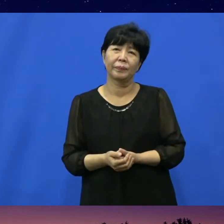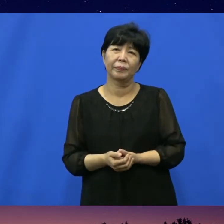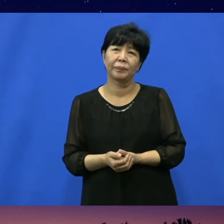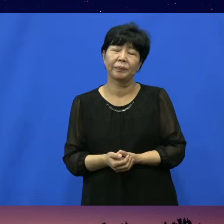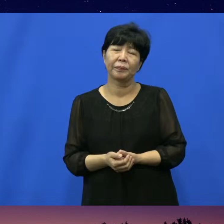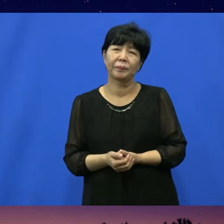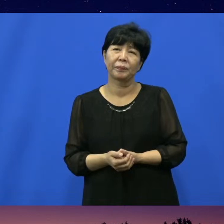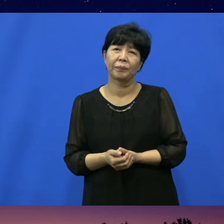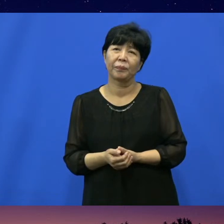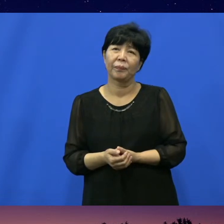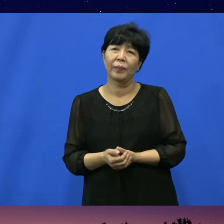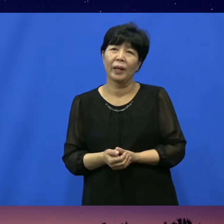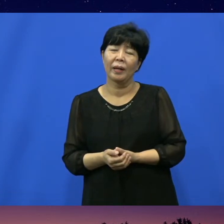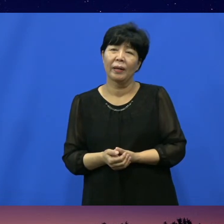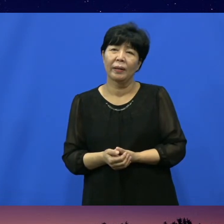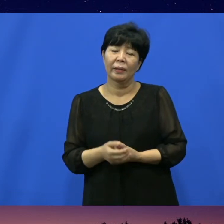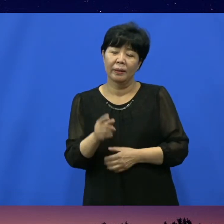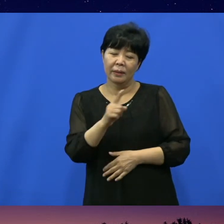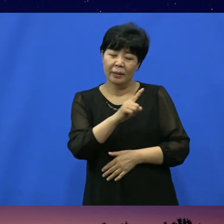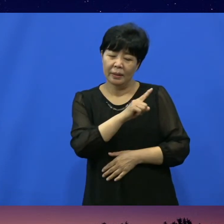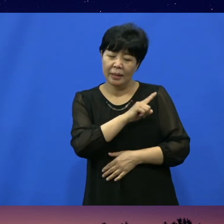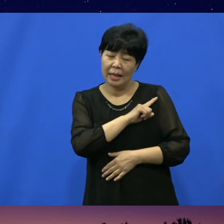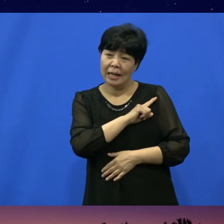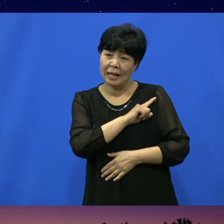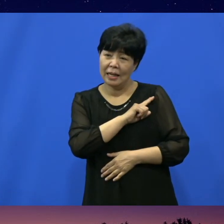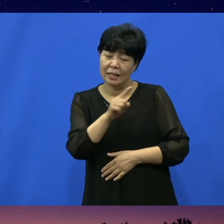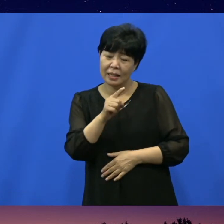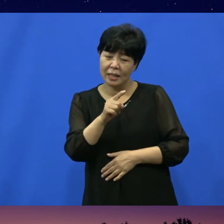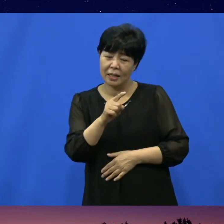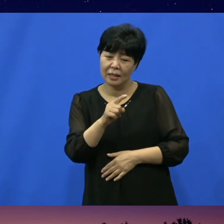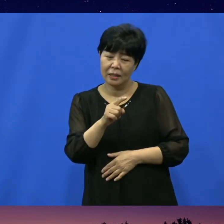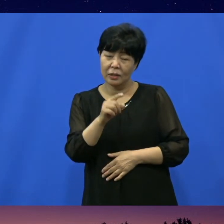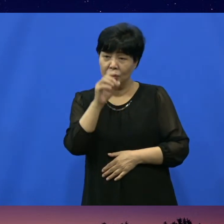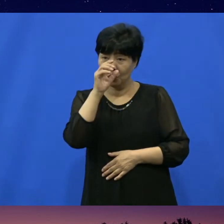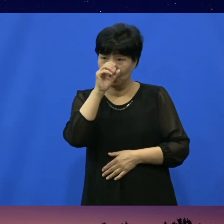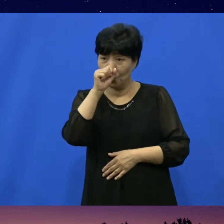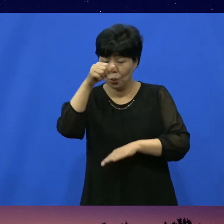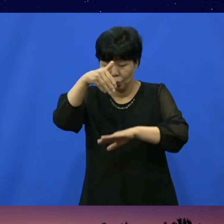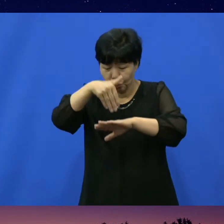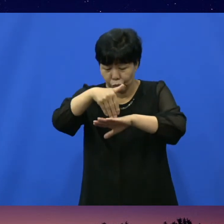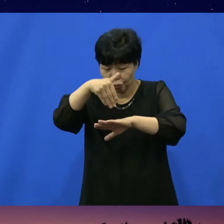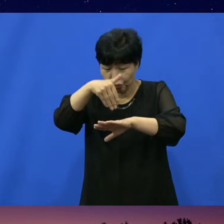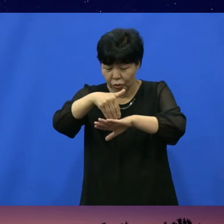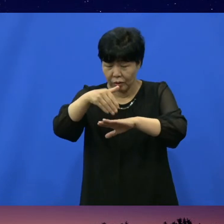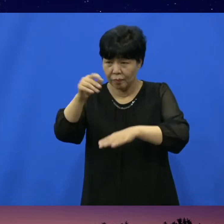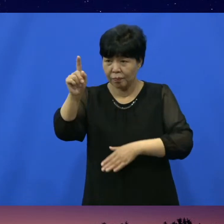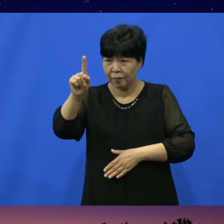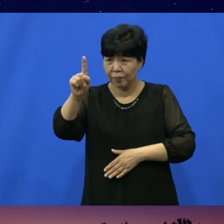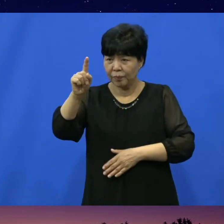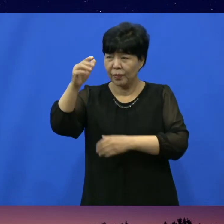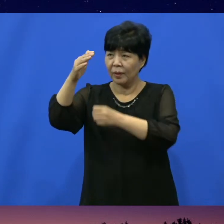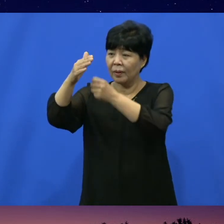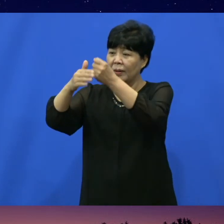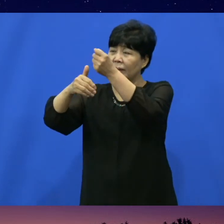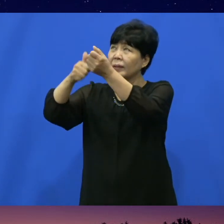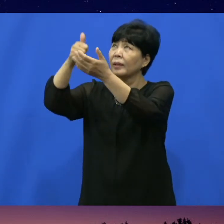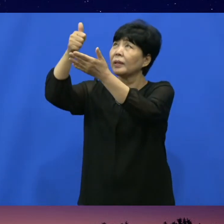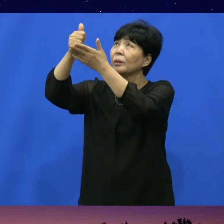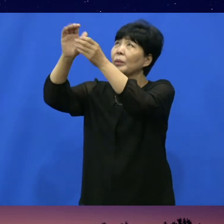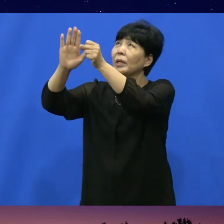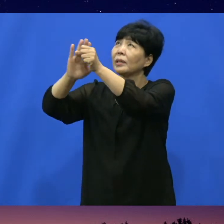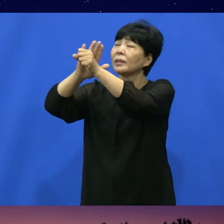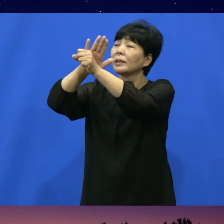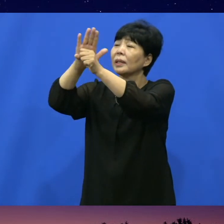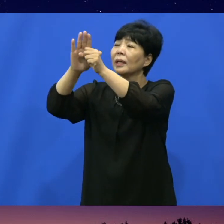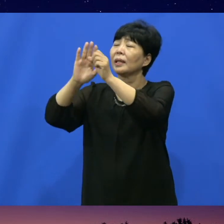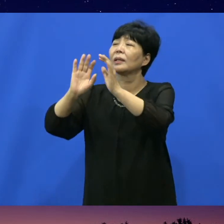여러분, 우리에게 가장 소중한 레슨 중에 하나가 뭐냐면 하나님의 사랑을 통하여